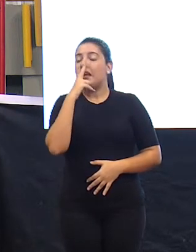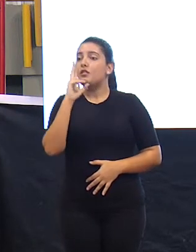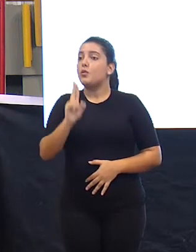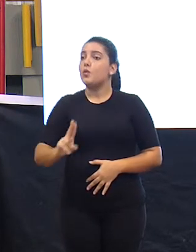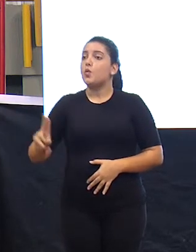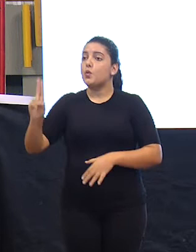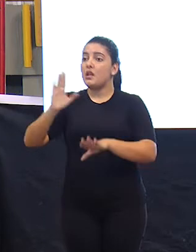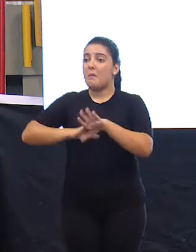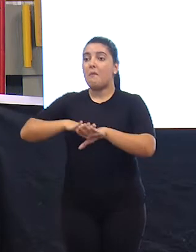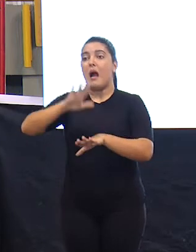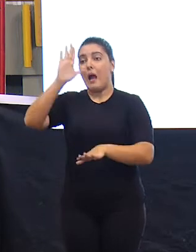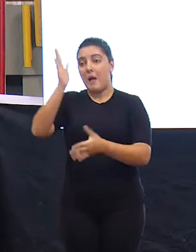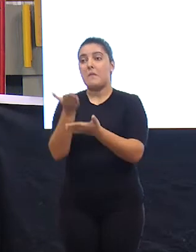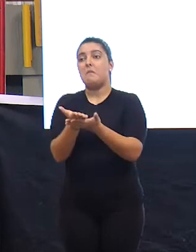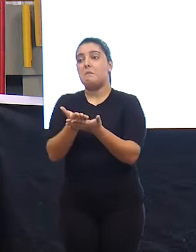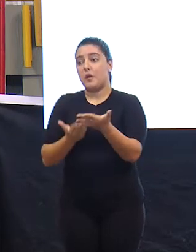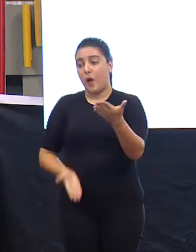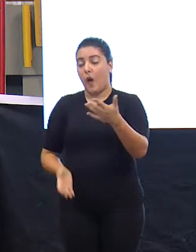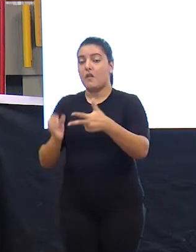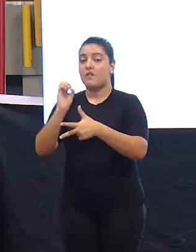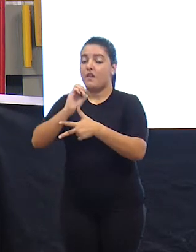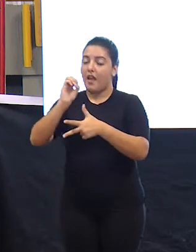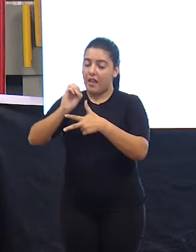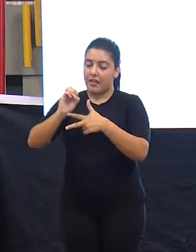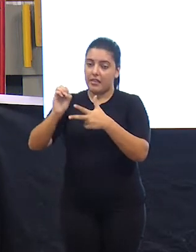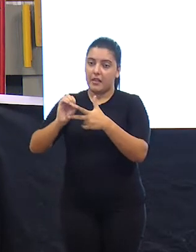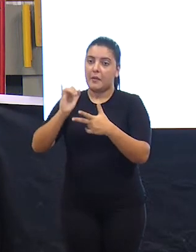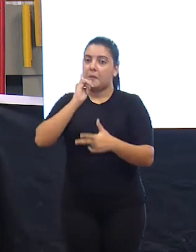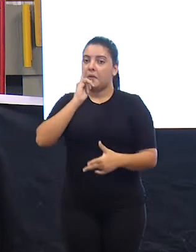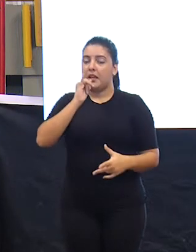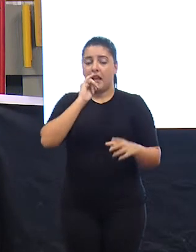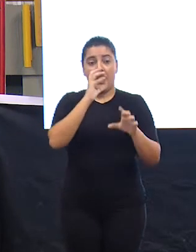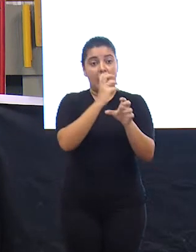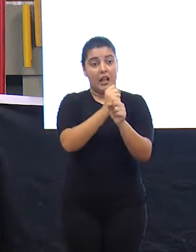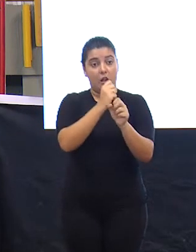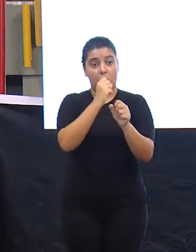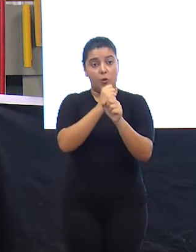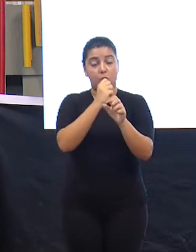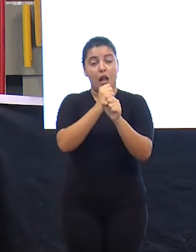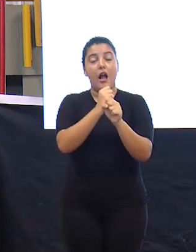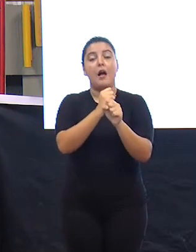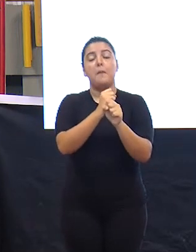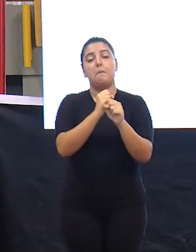úteis na prova do Enem. Uma coisa é calcular